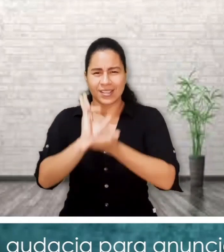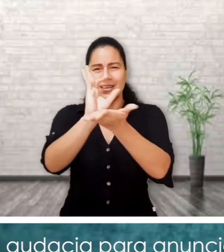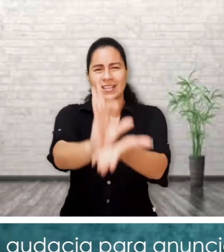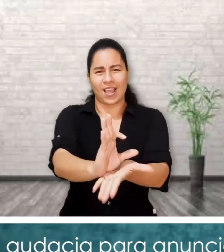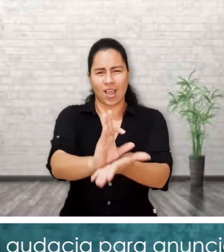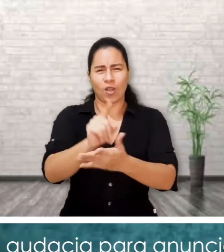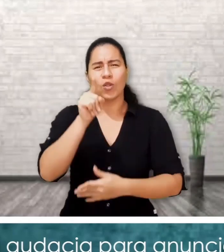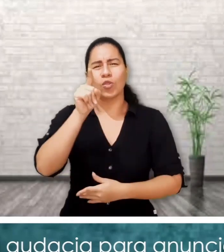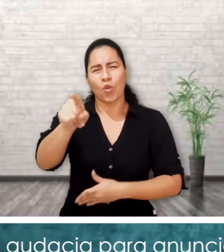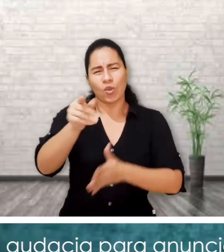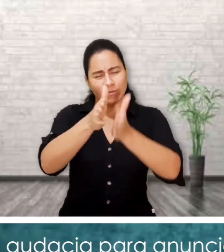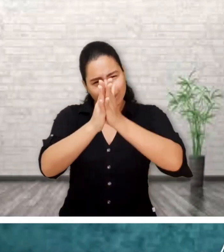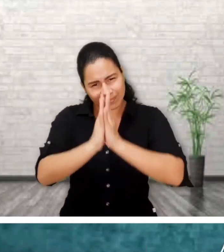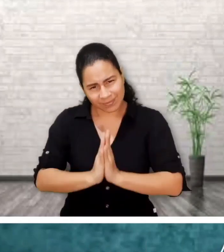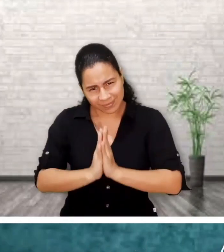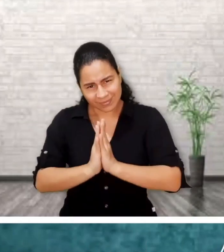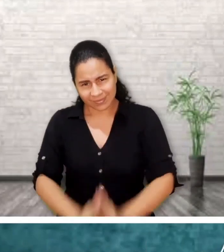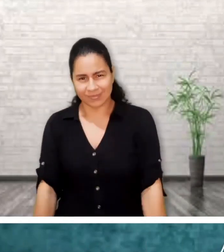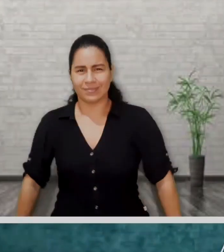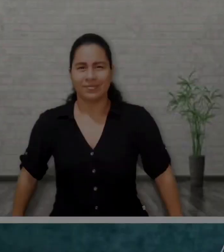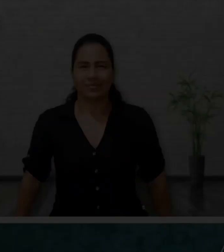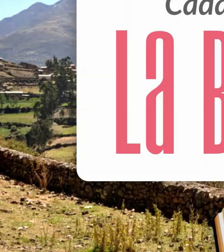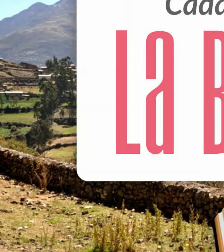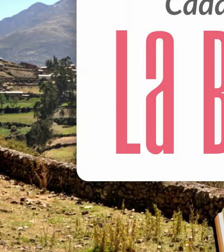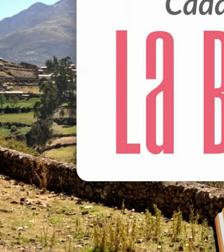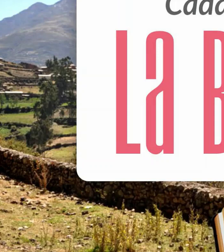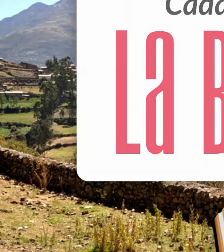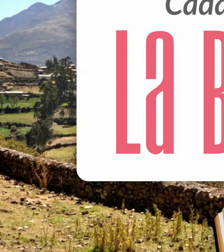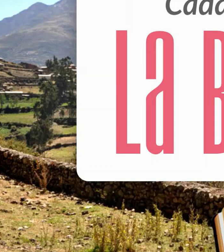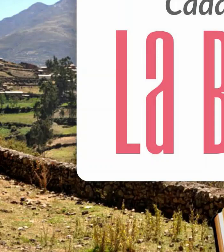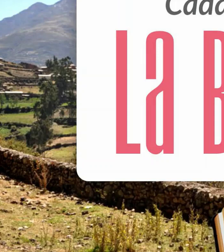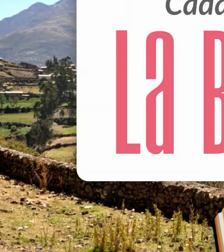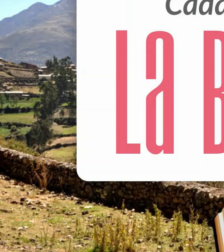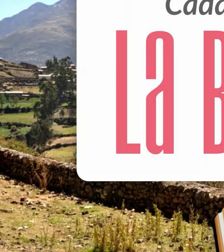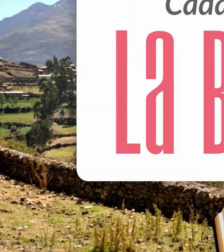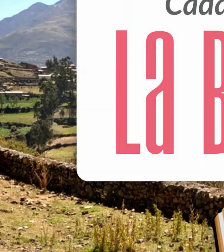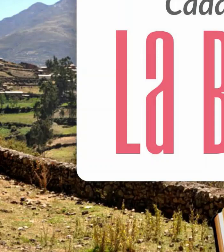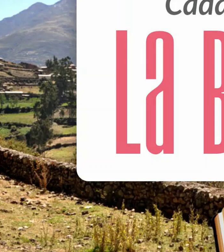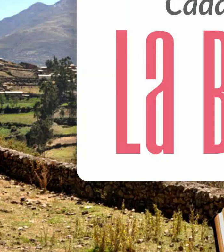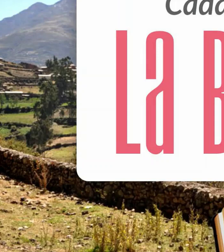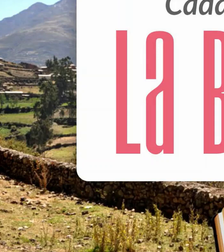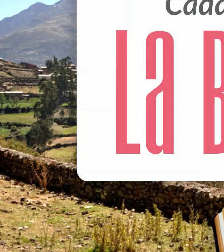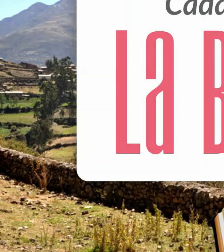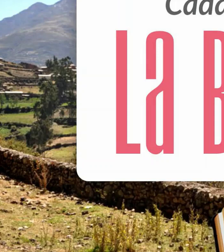para testimoniarte. Amén. Cada día con la Biblia.